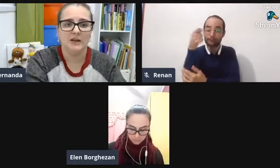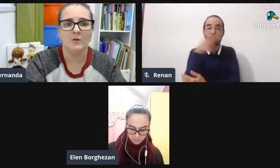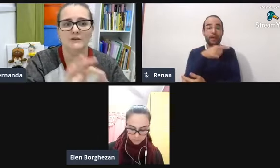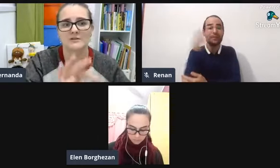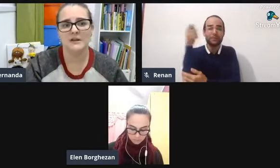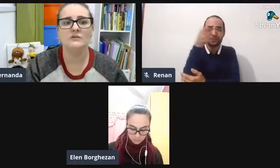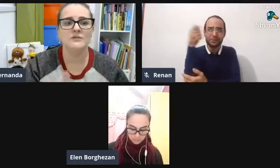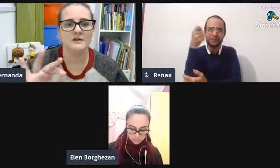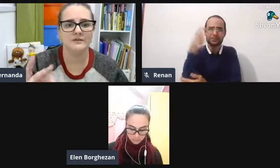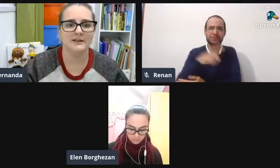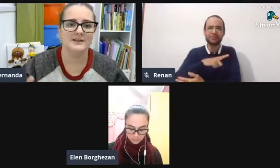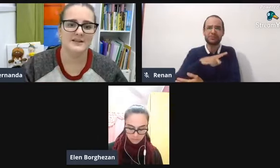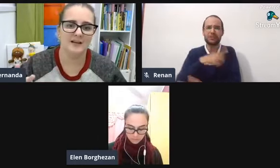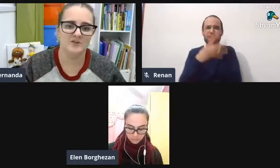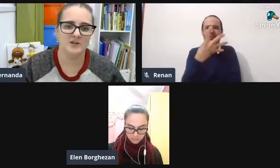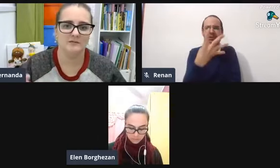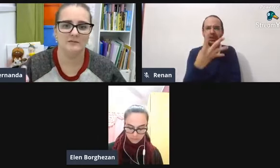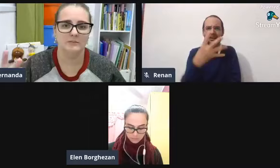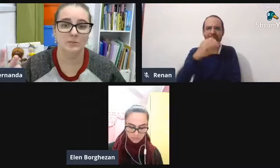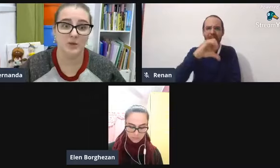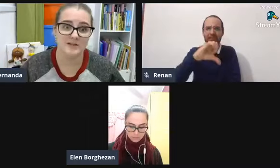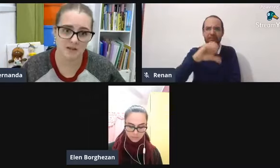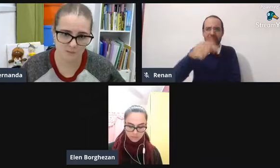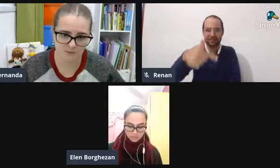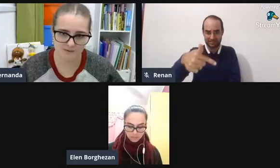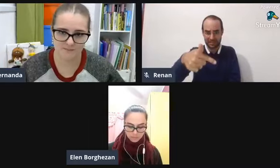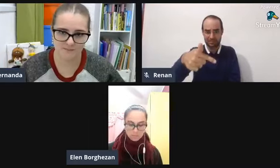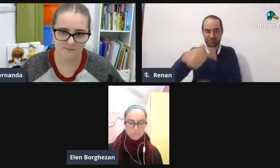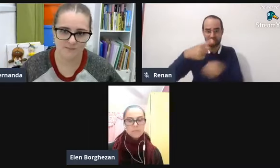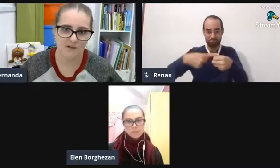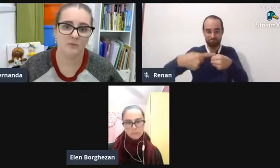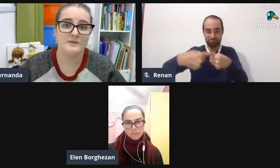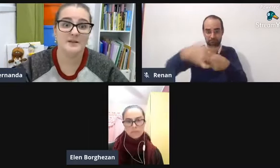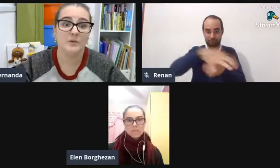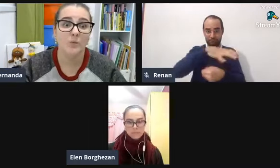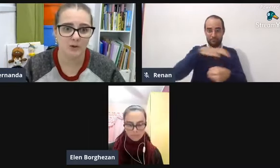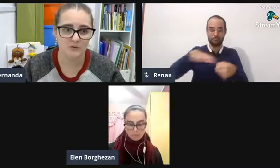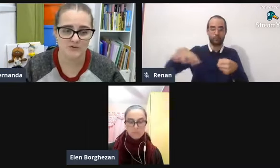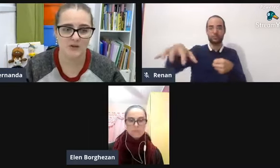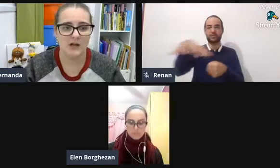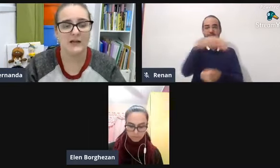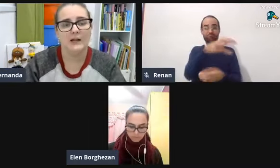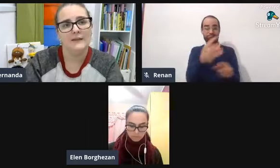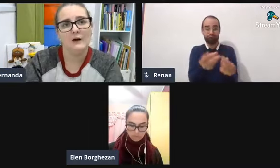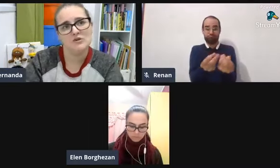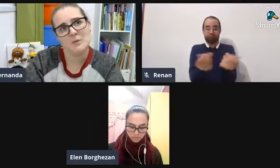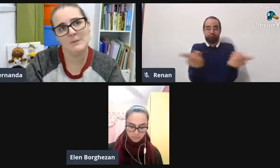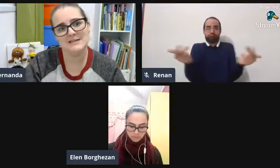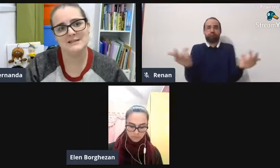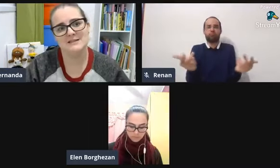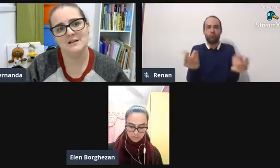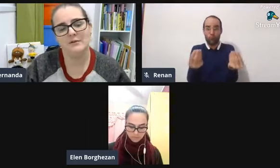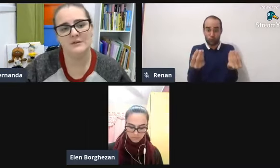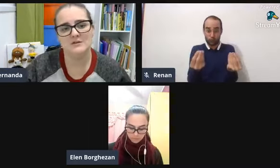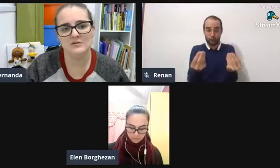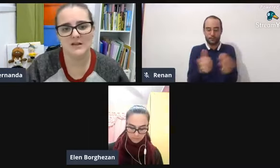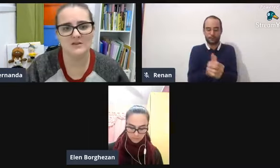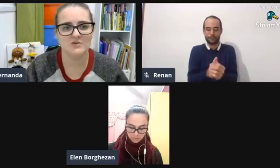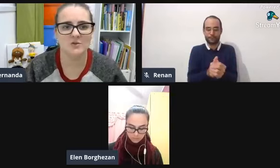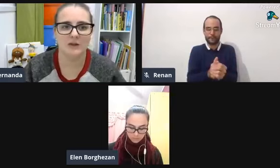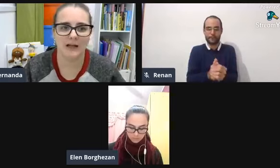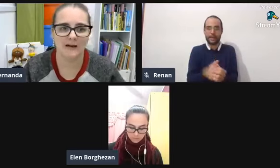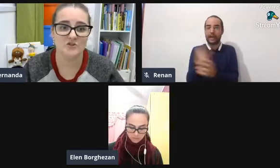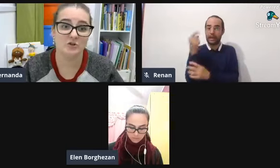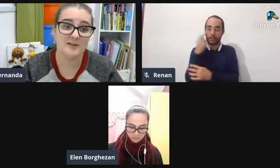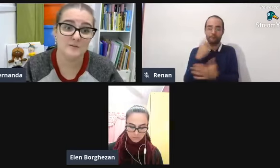gente tem 497 municípios. Então, são muitos. Na última pesquisa que eu fiz no